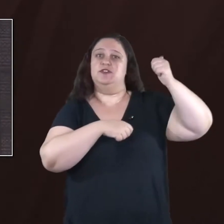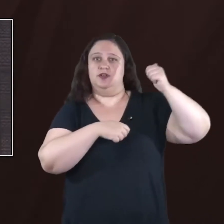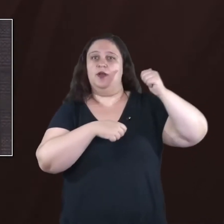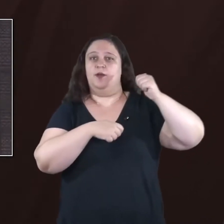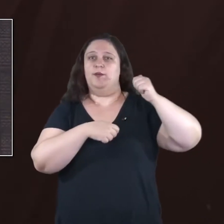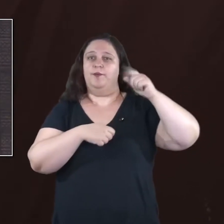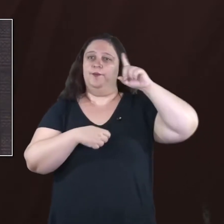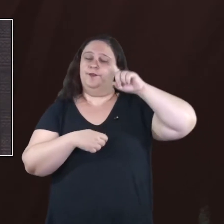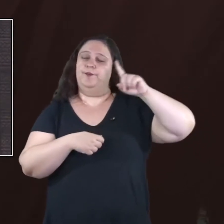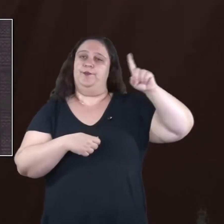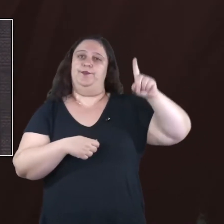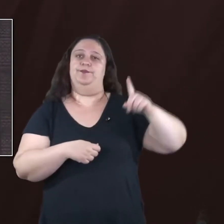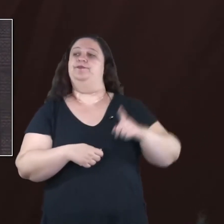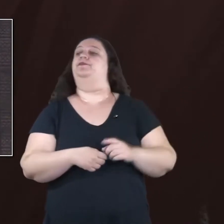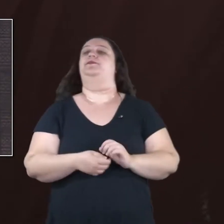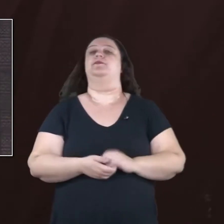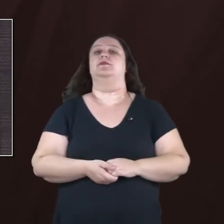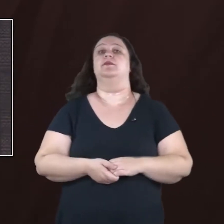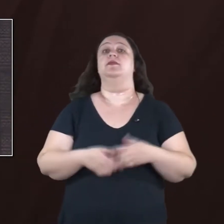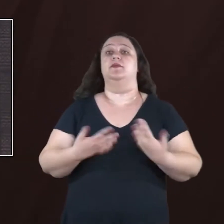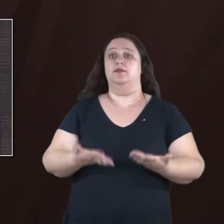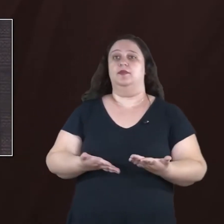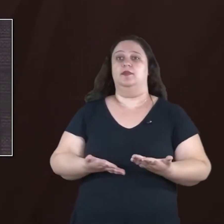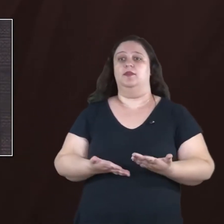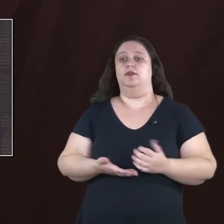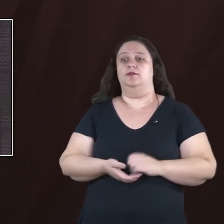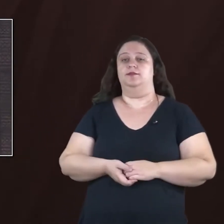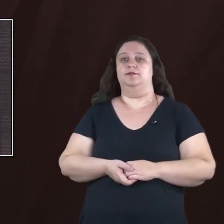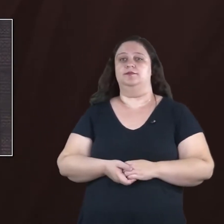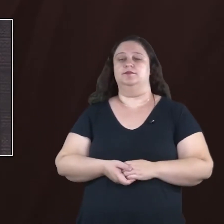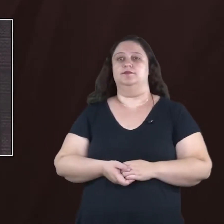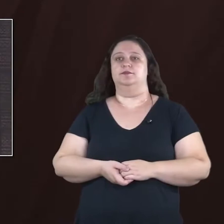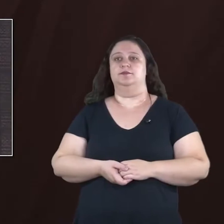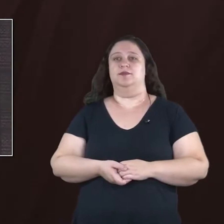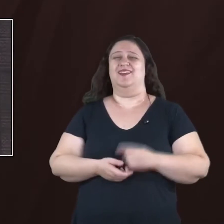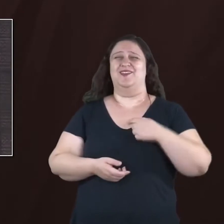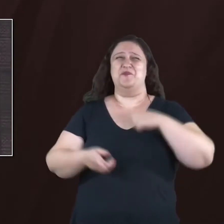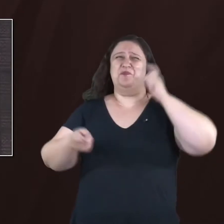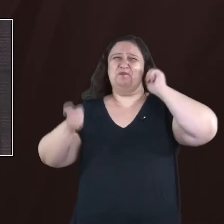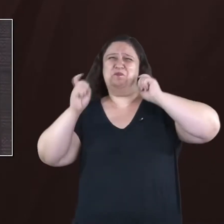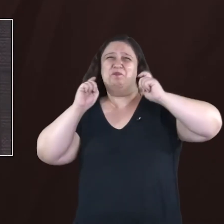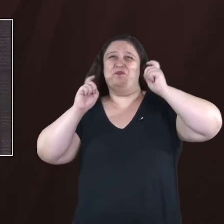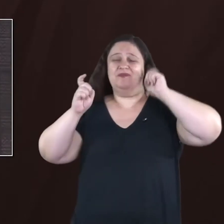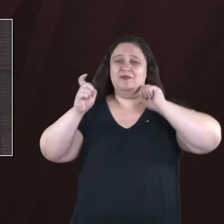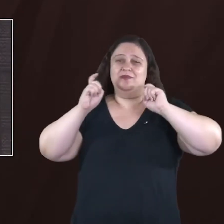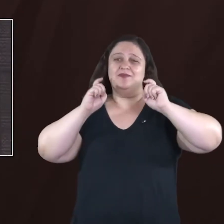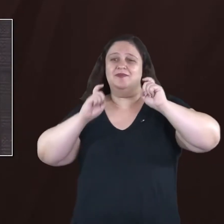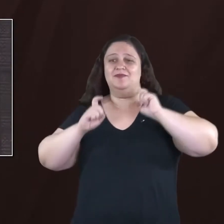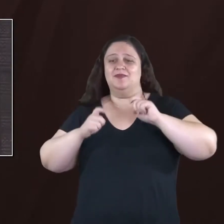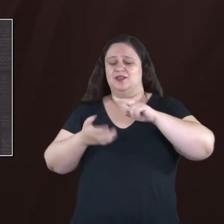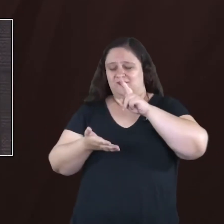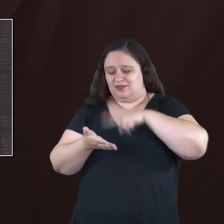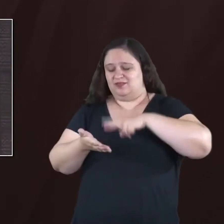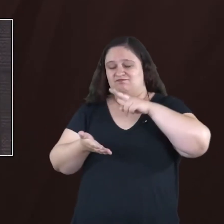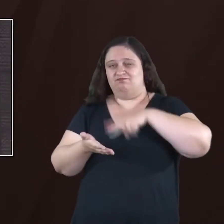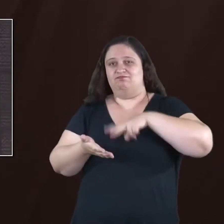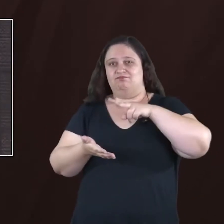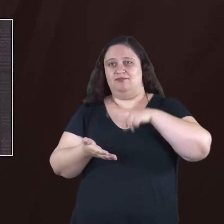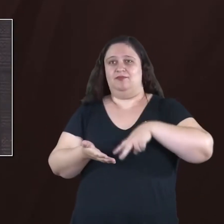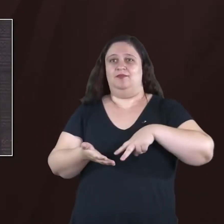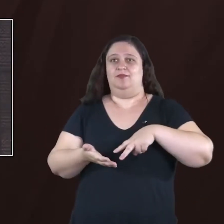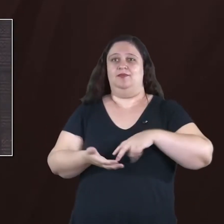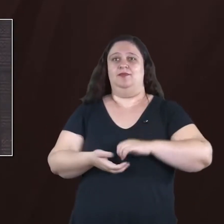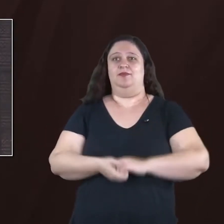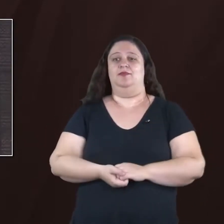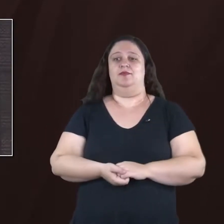chamado, meus queridos irmãos, essa é a minha preocupação. eu estou lendo tudo isso para que